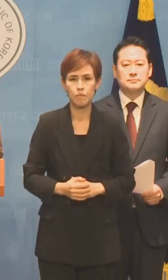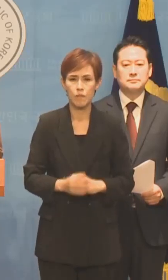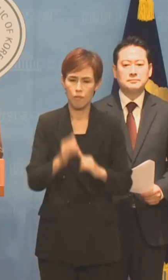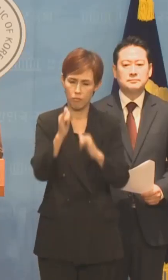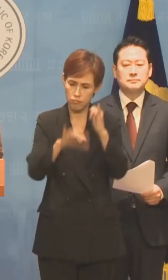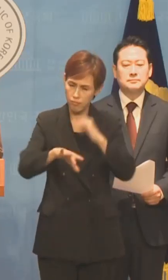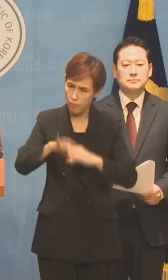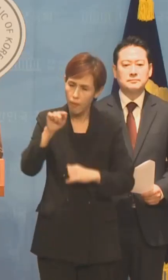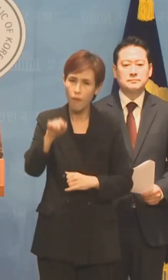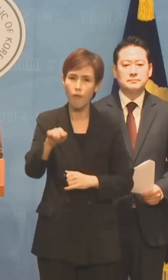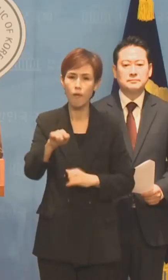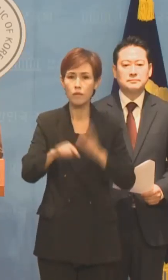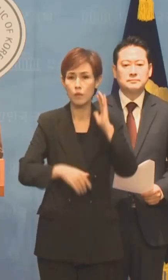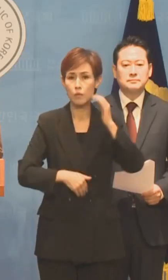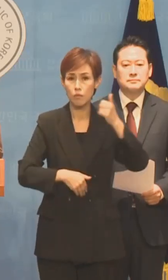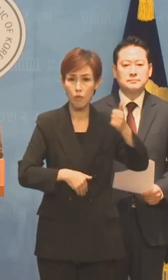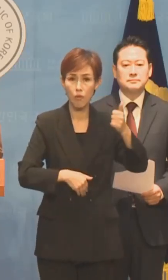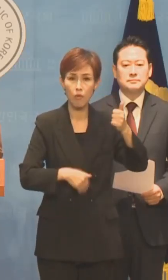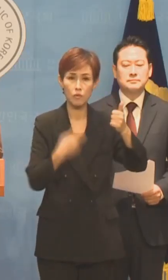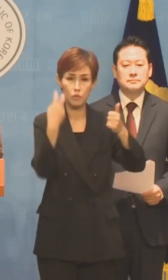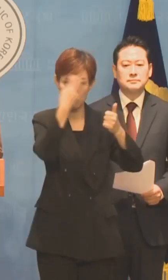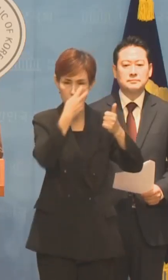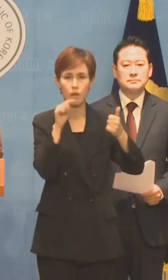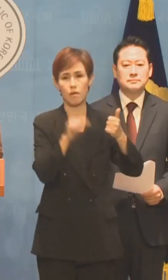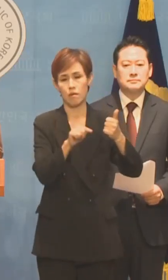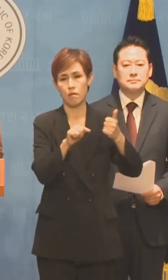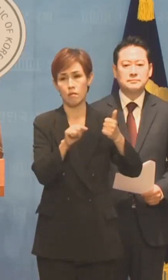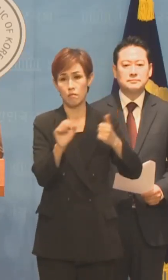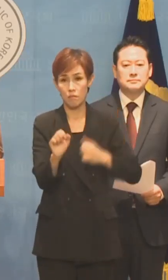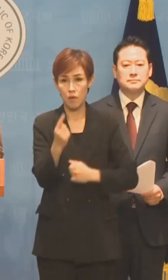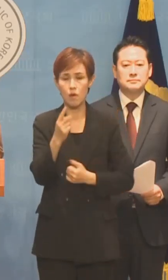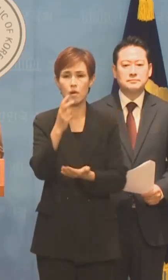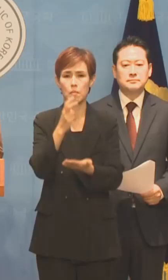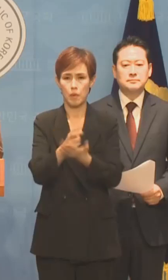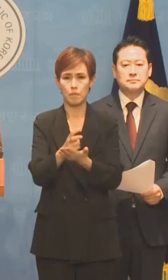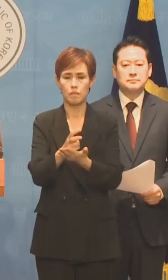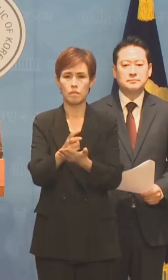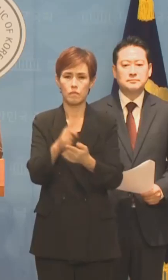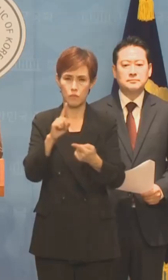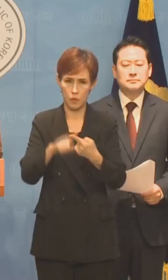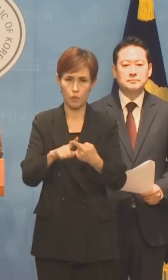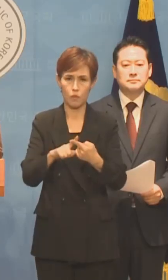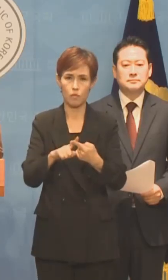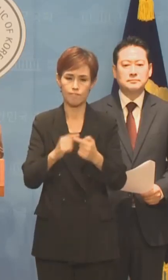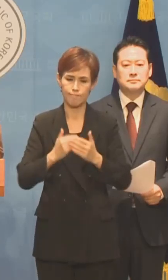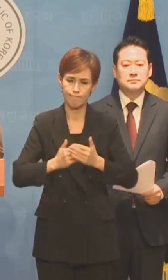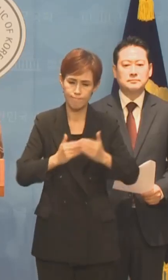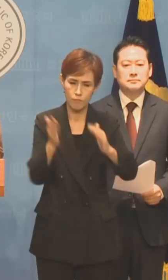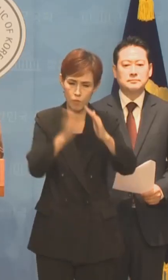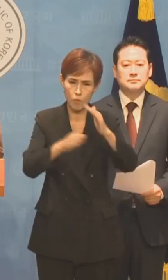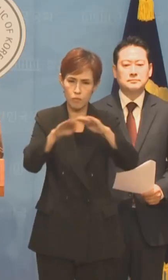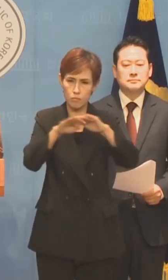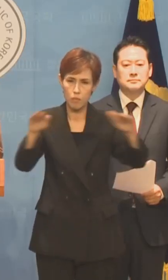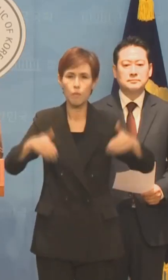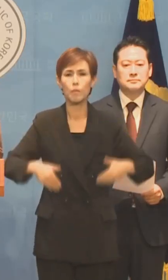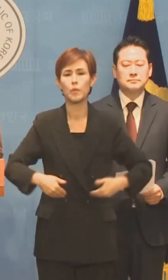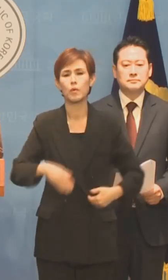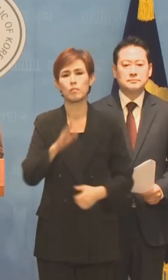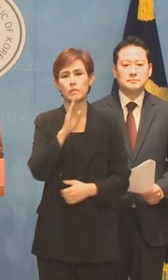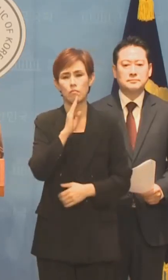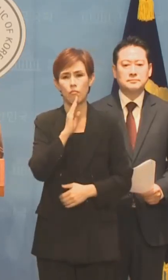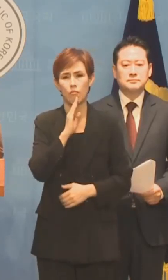헌정사상 초유의 현직 대통령에 대한 조사라는 점에서 법과 원칙, 최소한의 절차적 공정성이 담보돼야